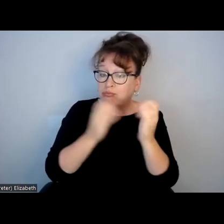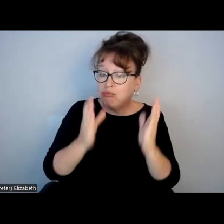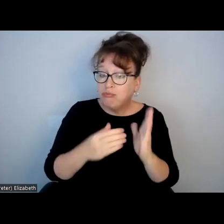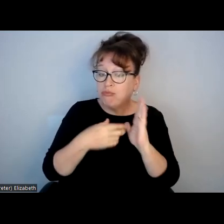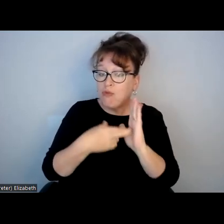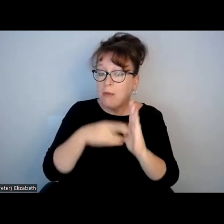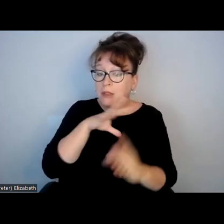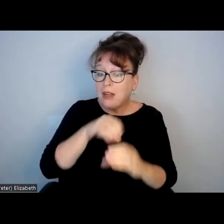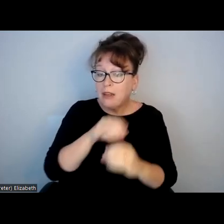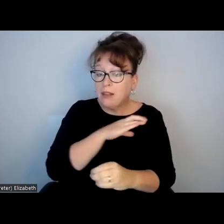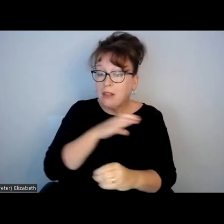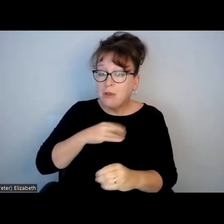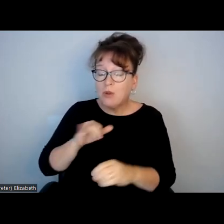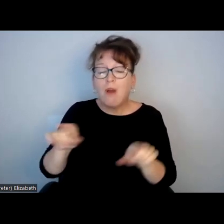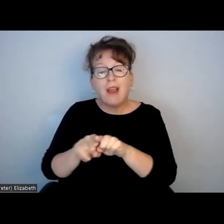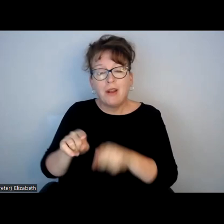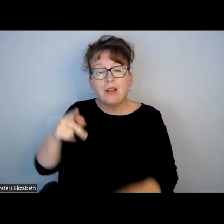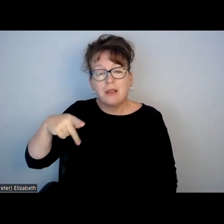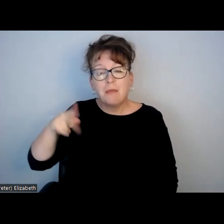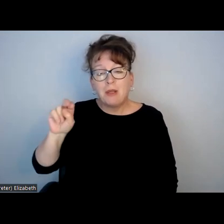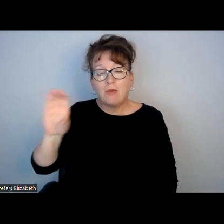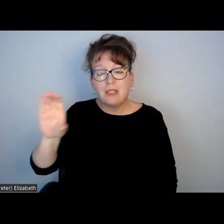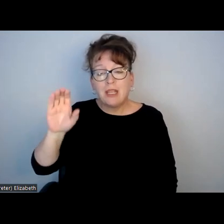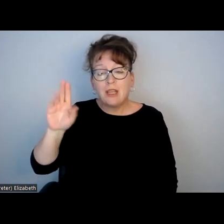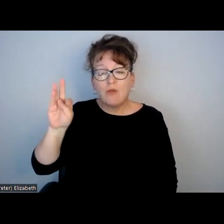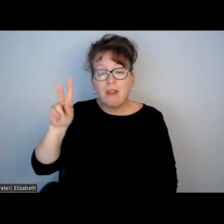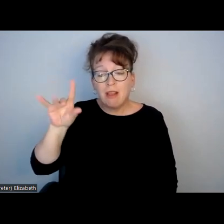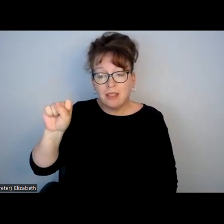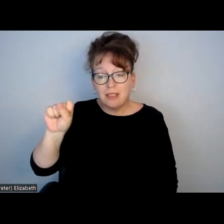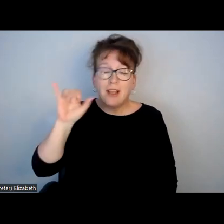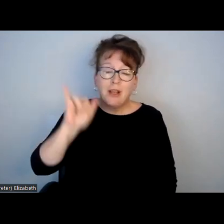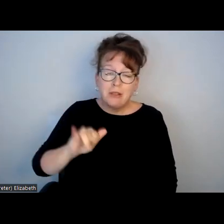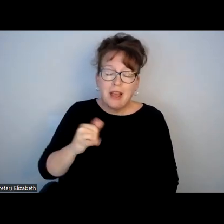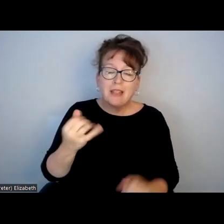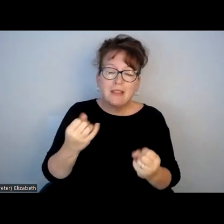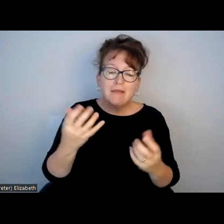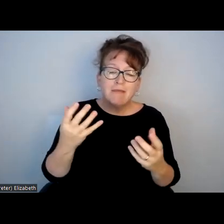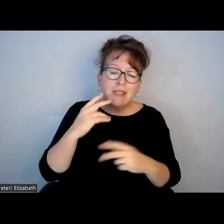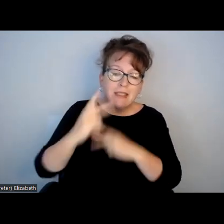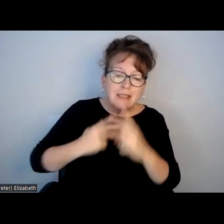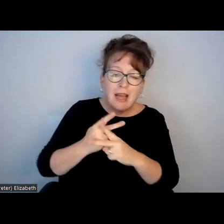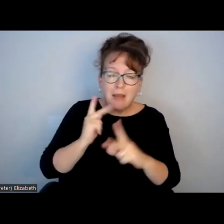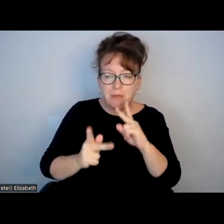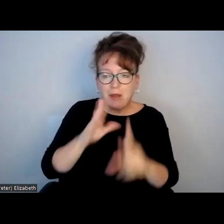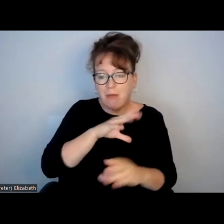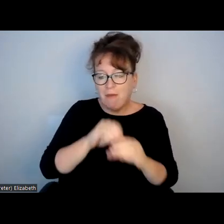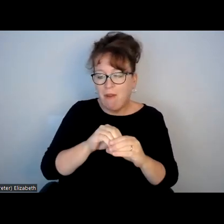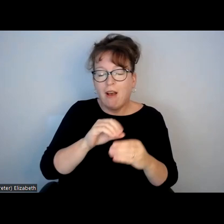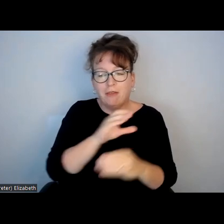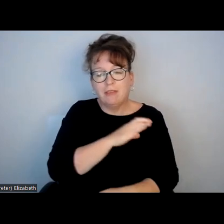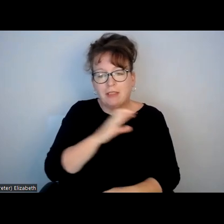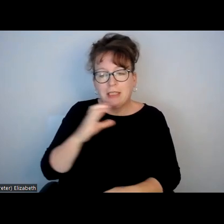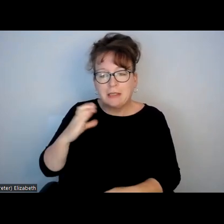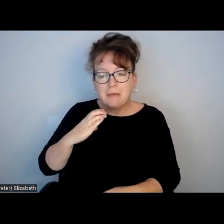los eh las organizaciones de energía renovable y de energía